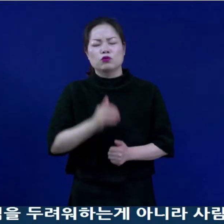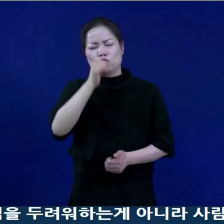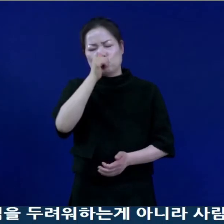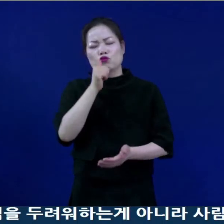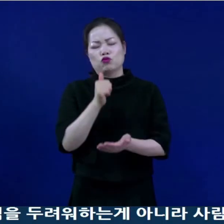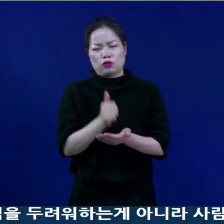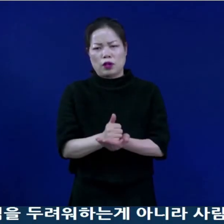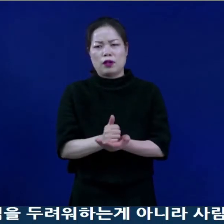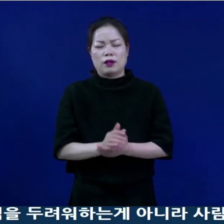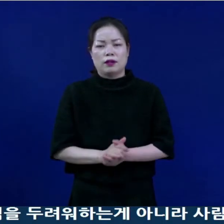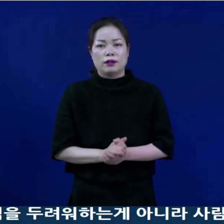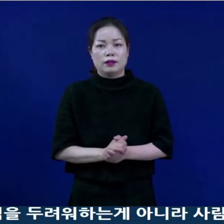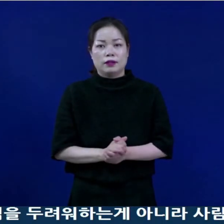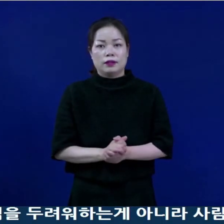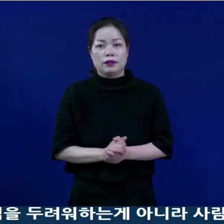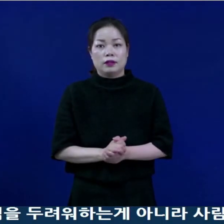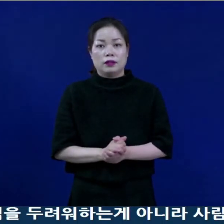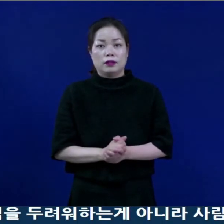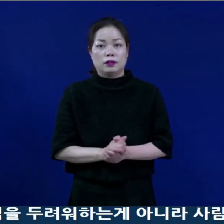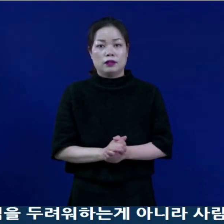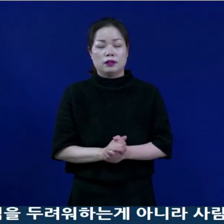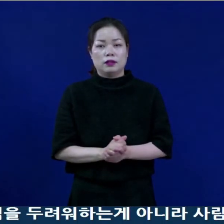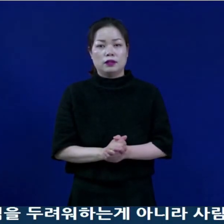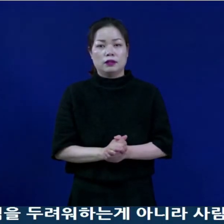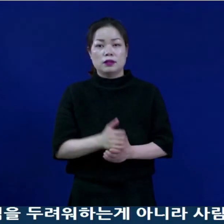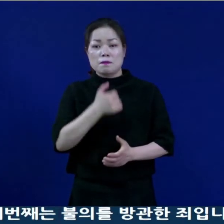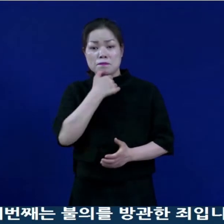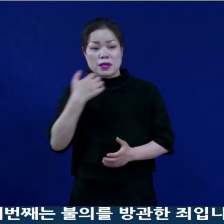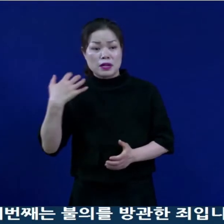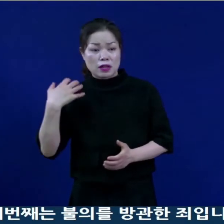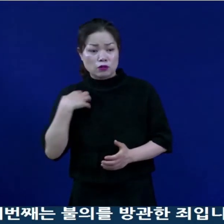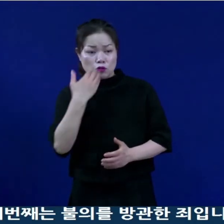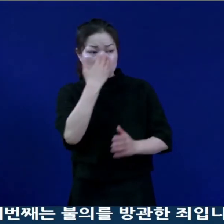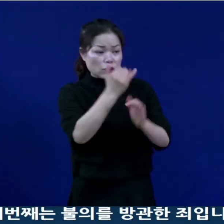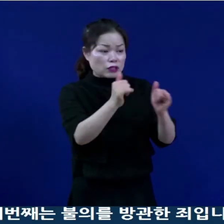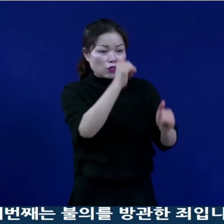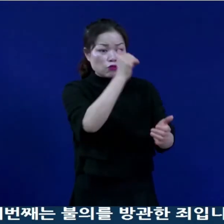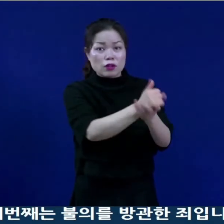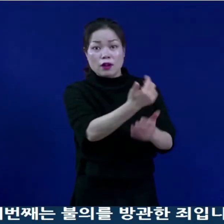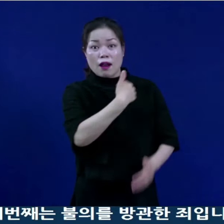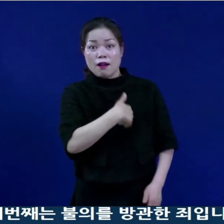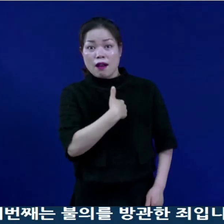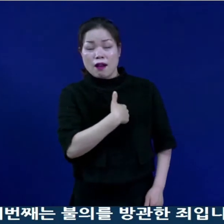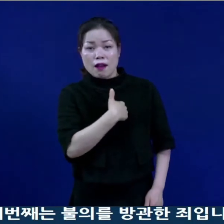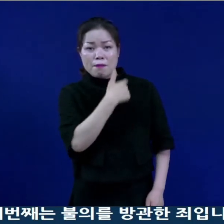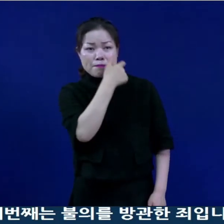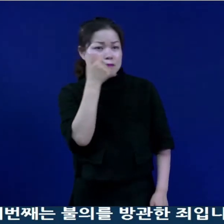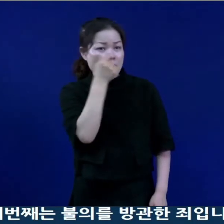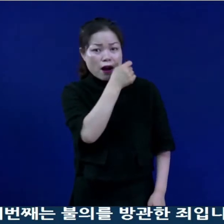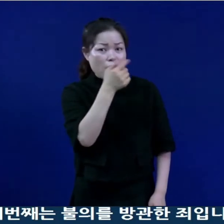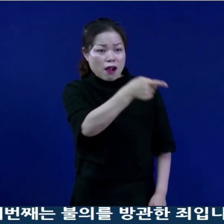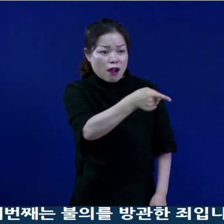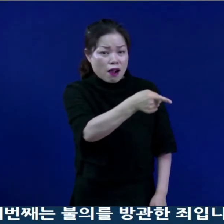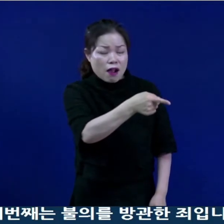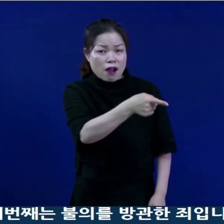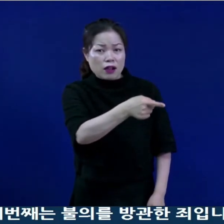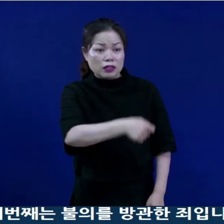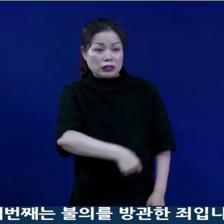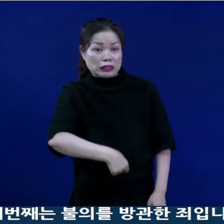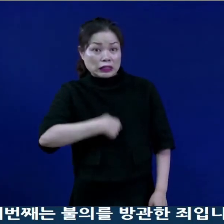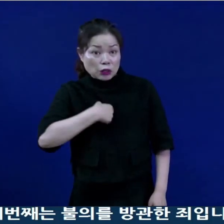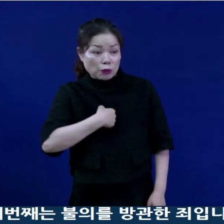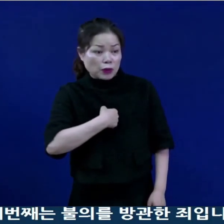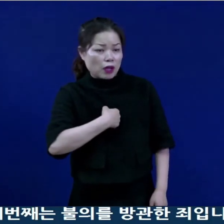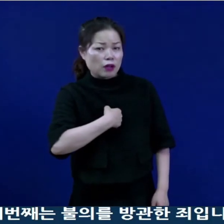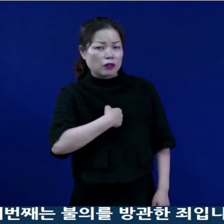죄입니다. 여러분, 빌라도는요, 유대인들의 죄를 잘 알고 있었어요. 유대인들이 지금 스스로 의롭다고